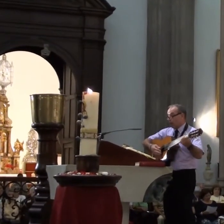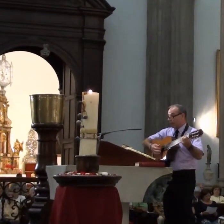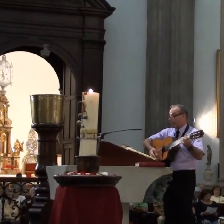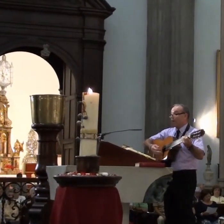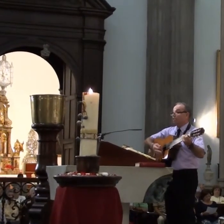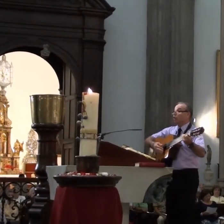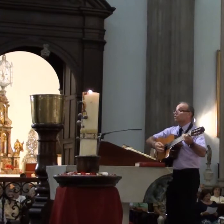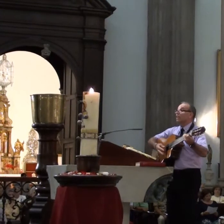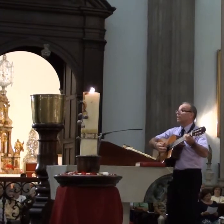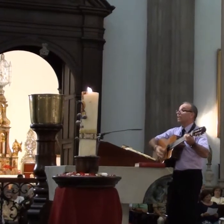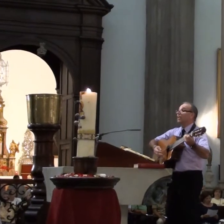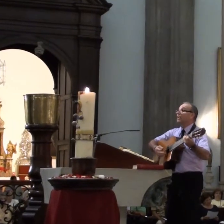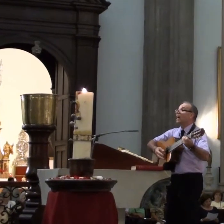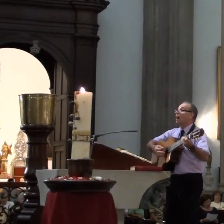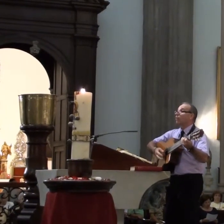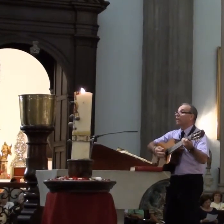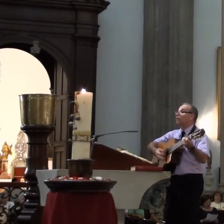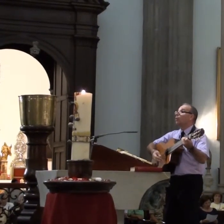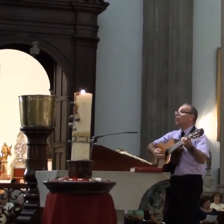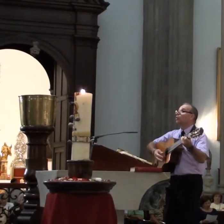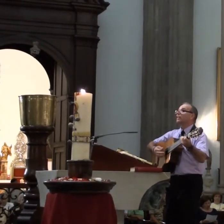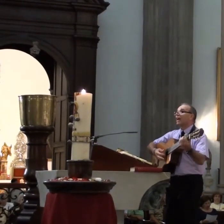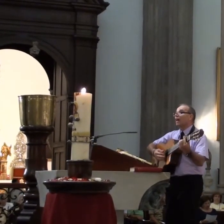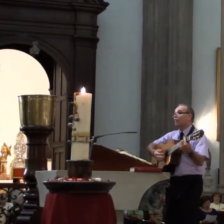todo aquello sería